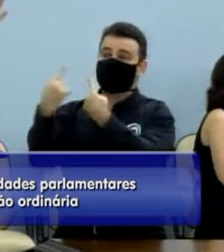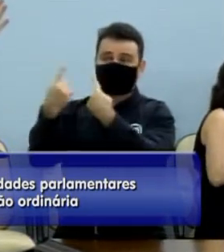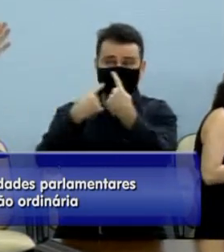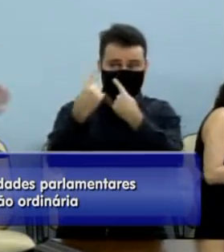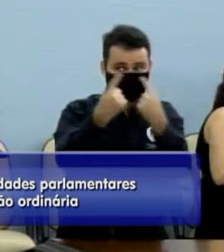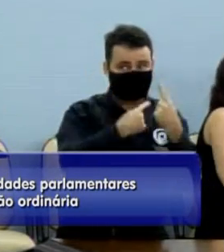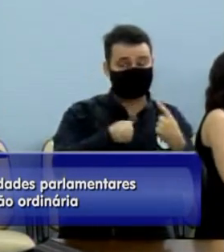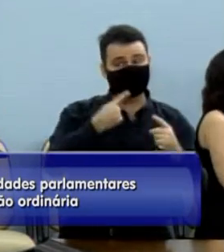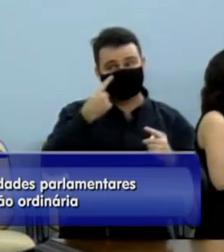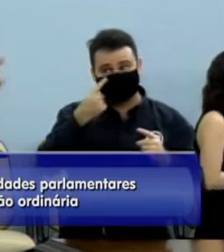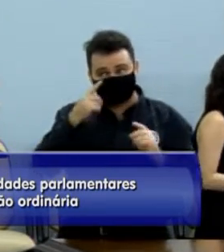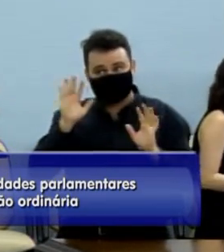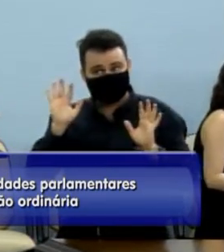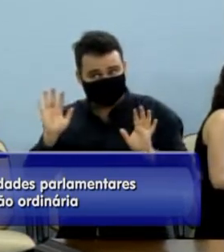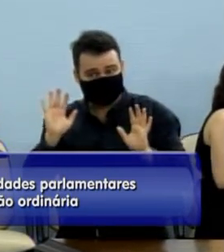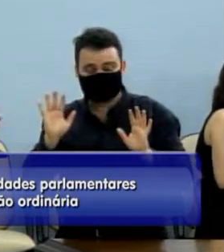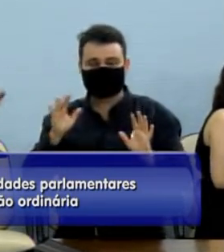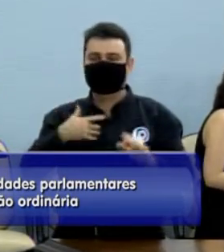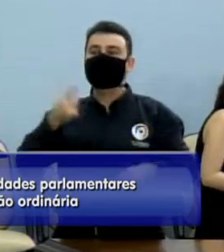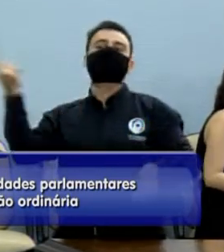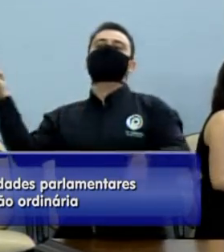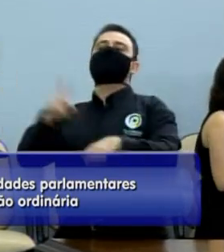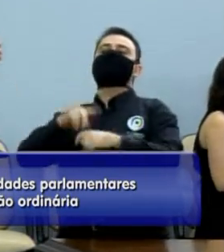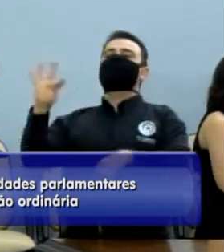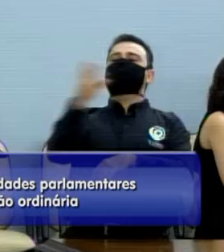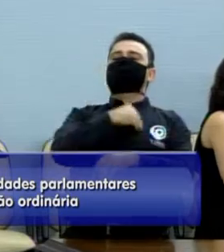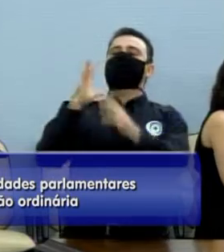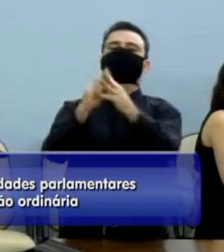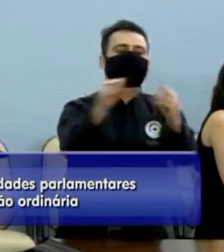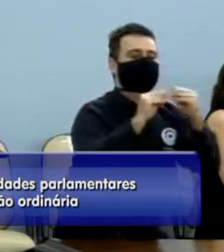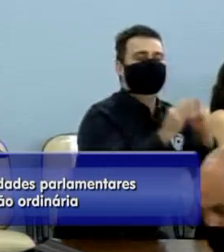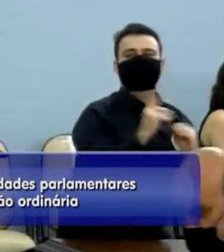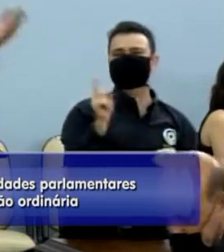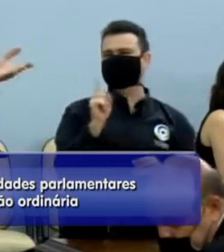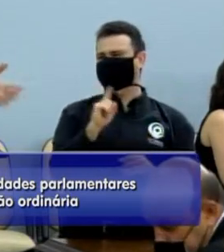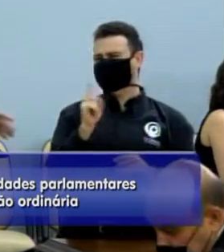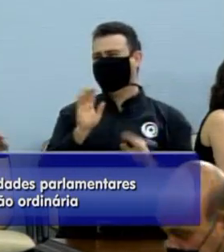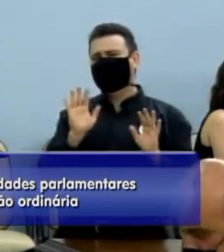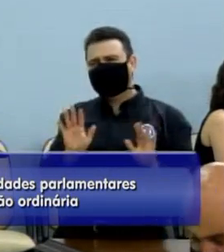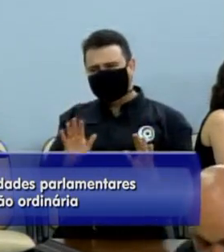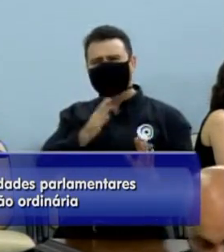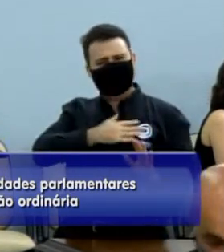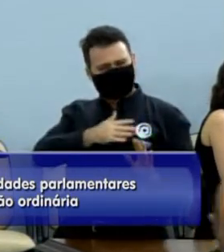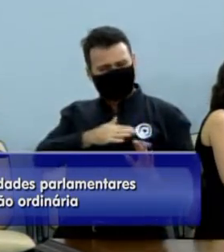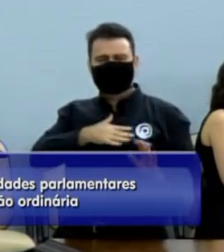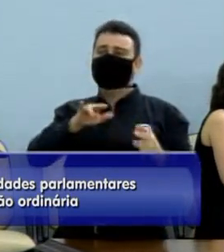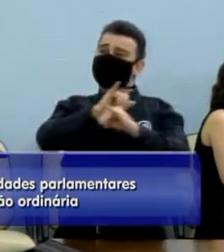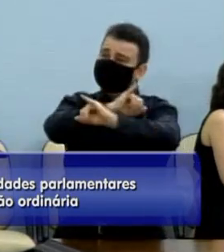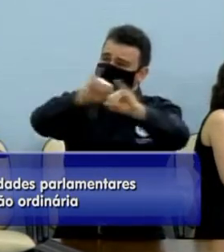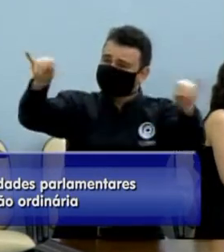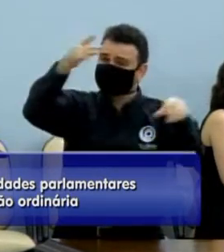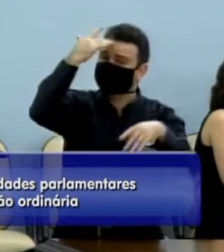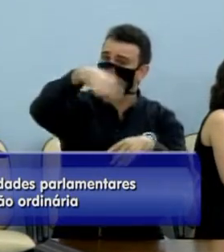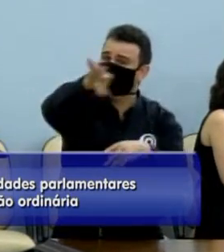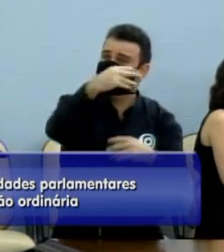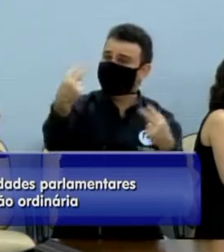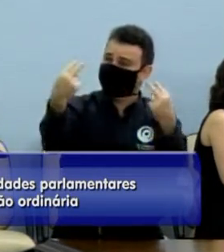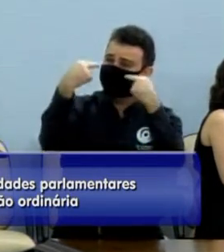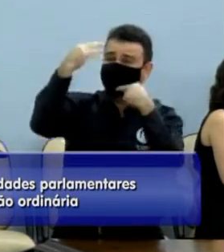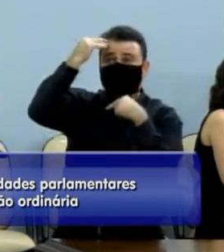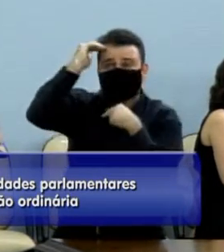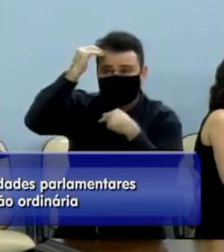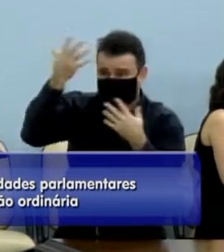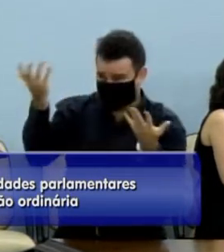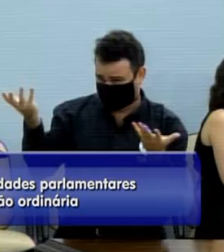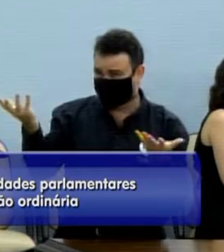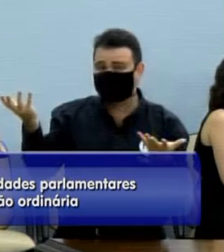lá e resolvia o problema. E não é assim. Então, a gente tem que realmente expor isso para a população. Então, é por isso que a gente está aqui, para